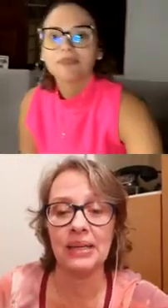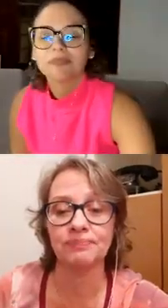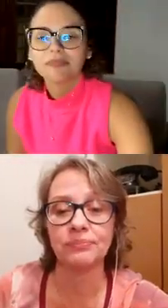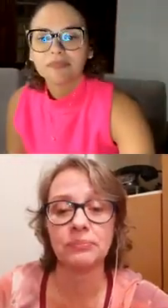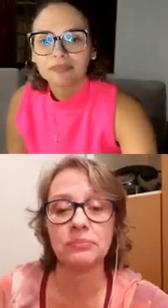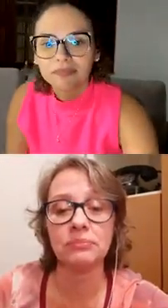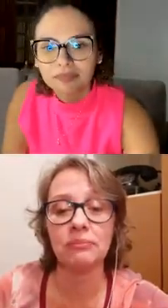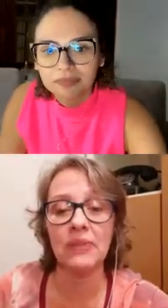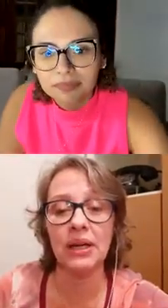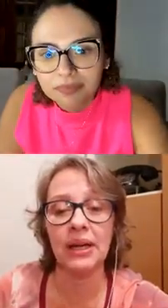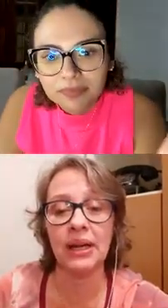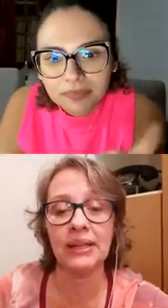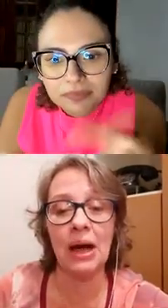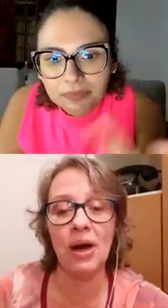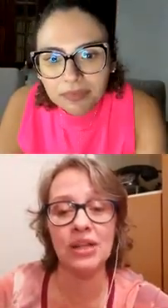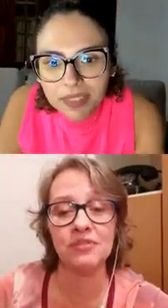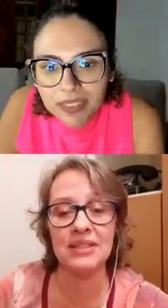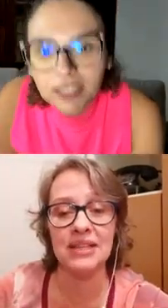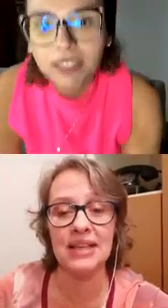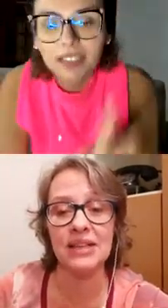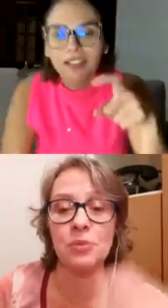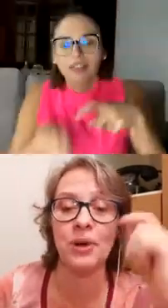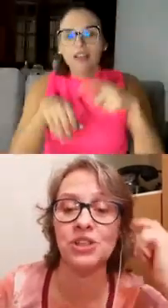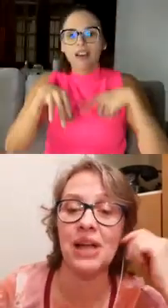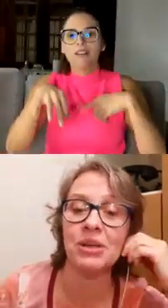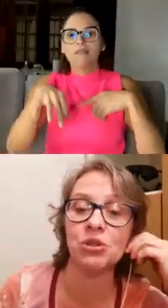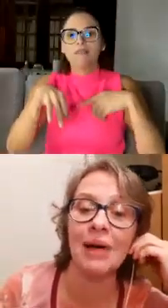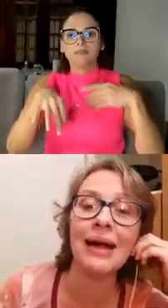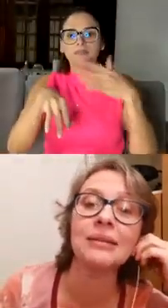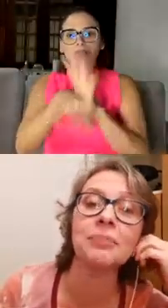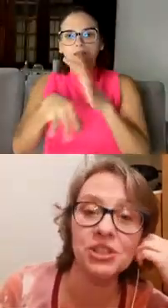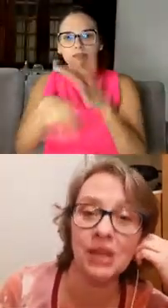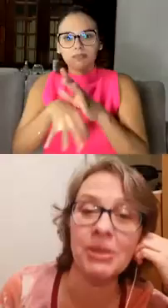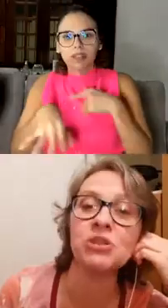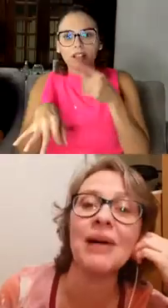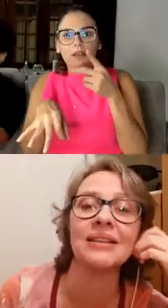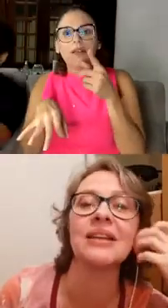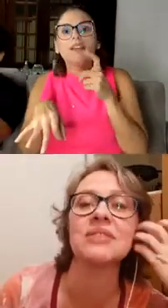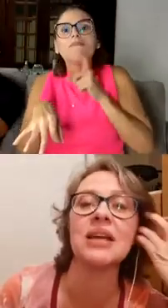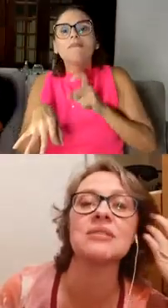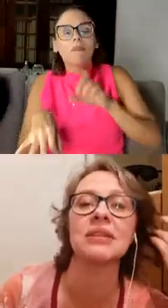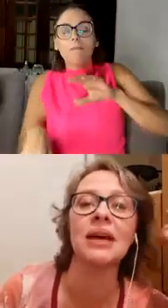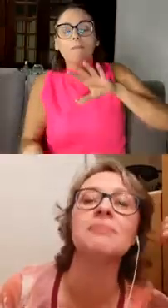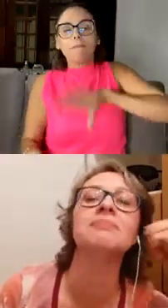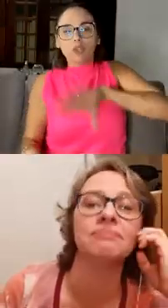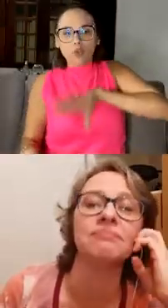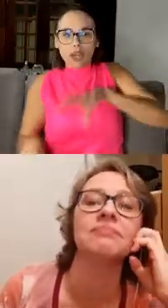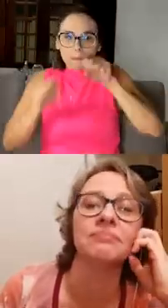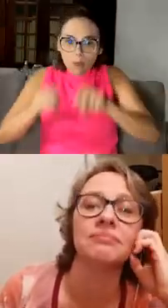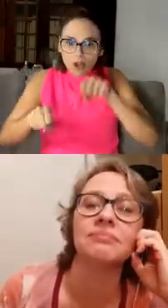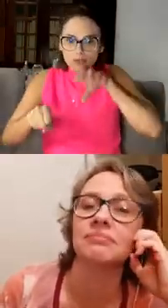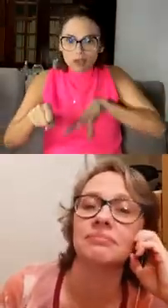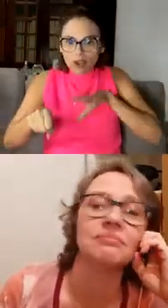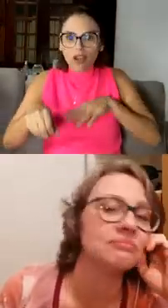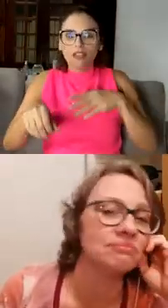Peraí. Na hora de fazer sexo, pode estar menstruada? Pode estar menstruada, deve ser isso, né?